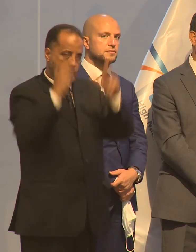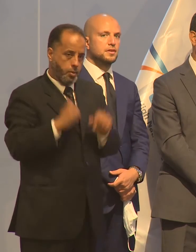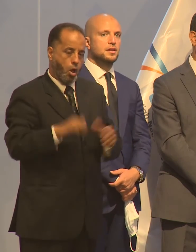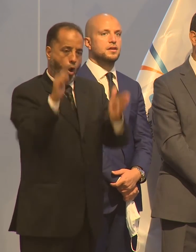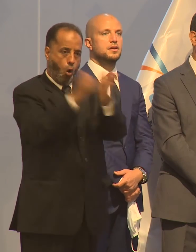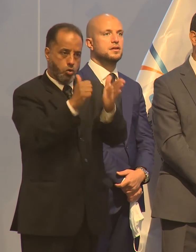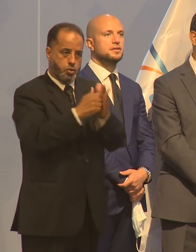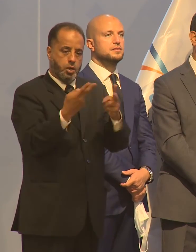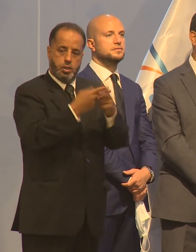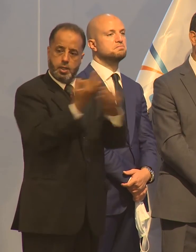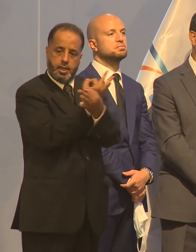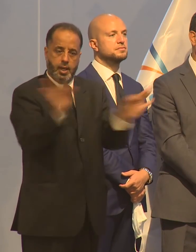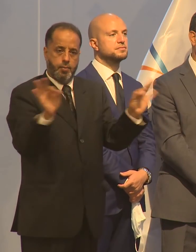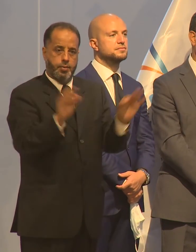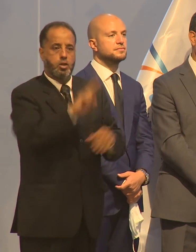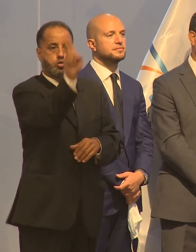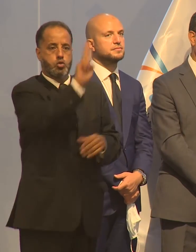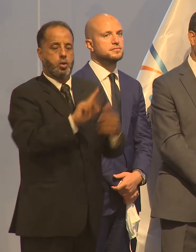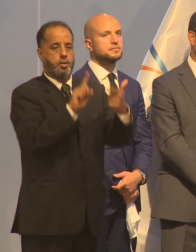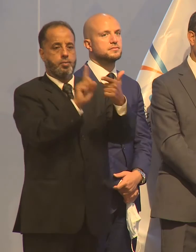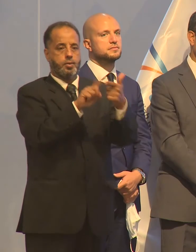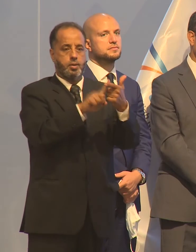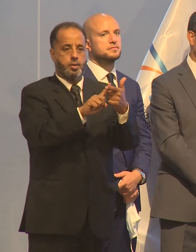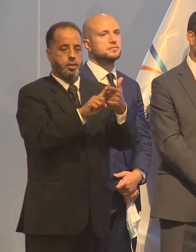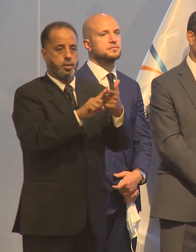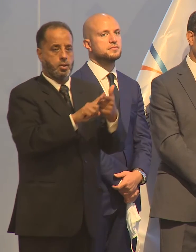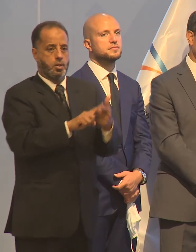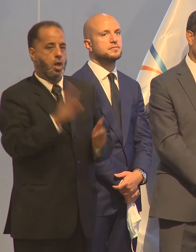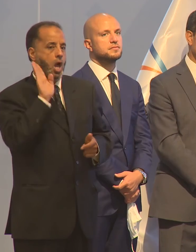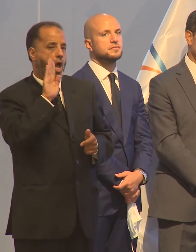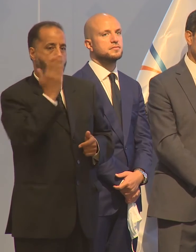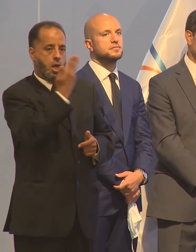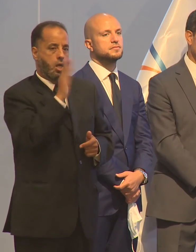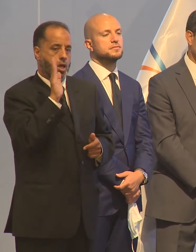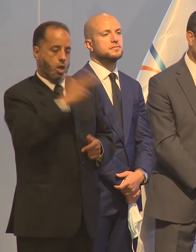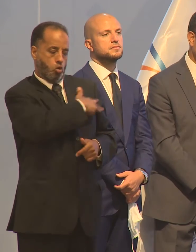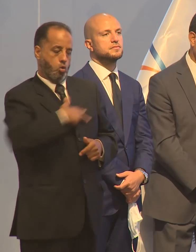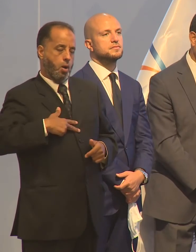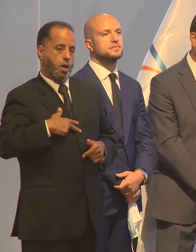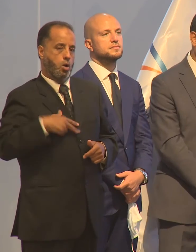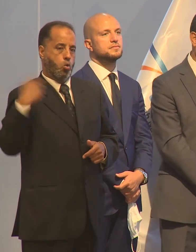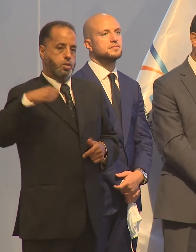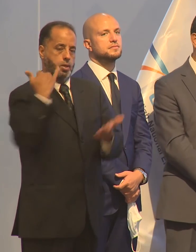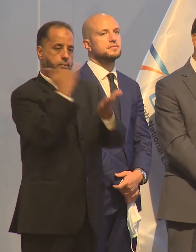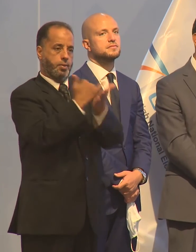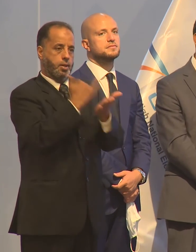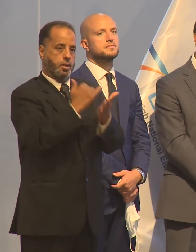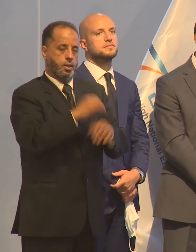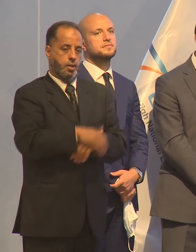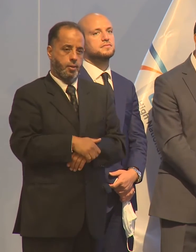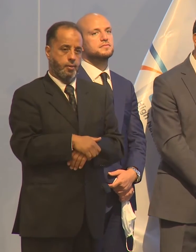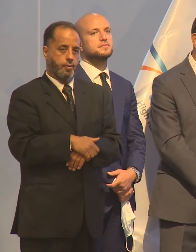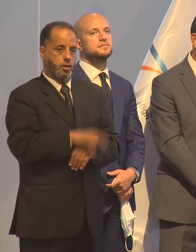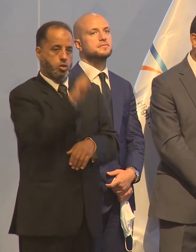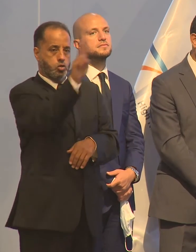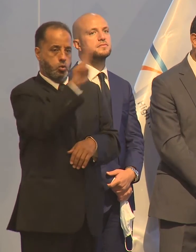سكاني حقيقي؟ السؤال الثاني سيكون موجه للسيد وزير الدولة وليد لافي.